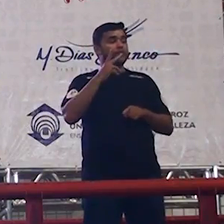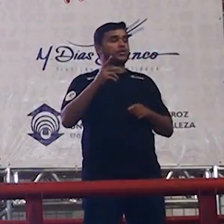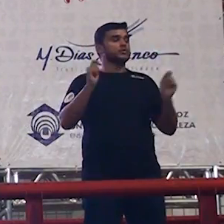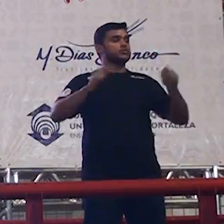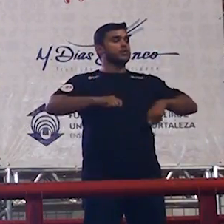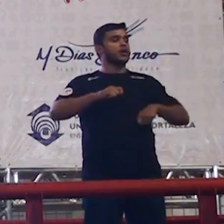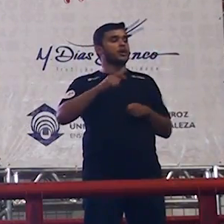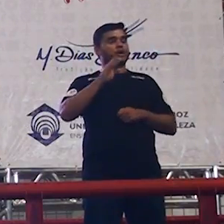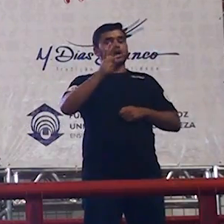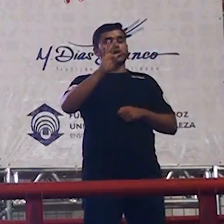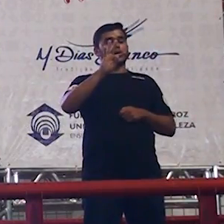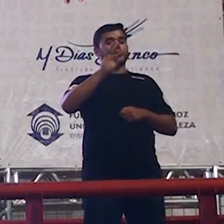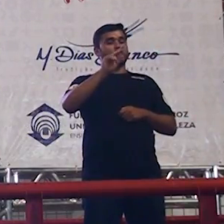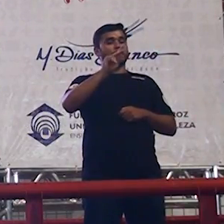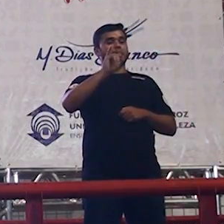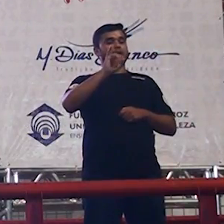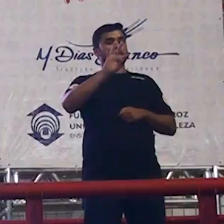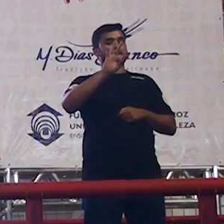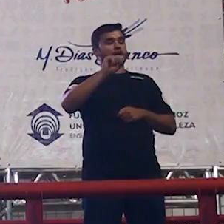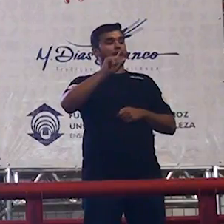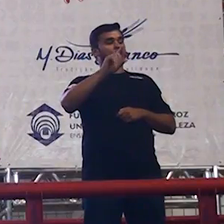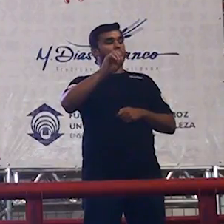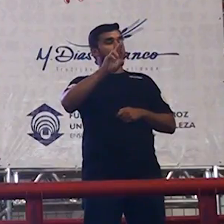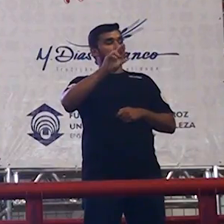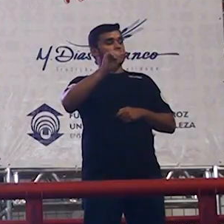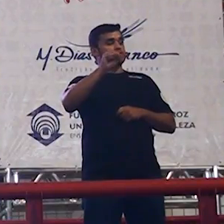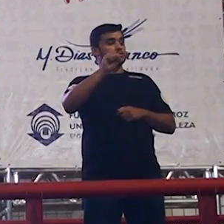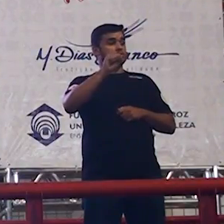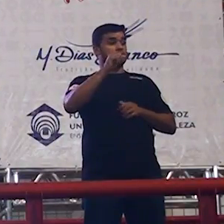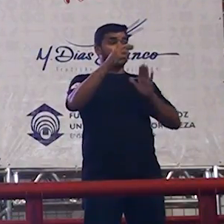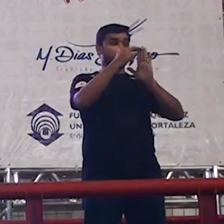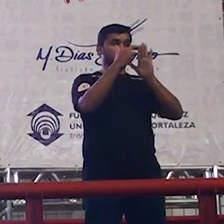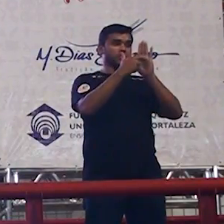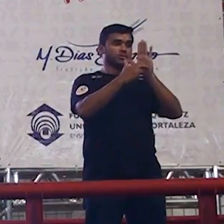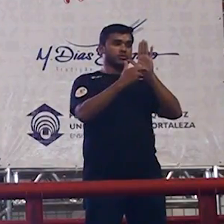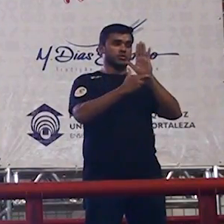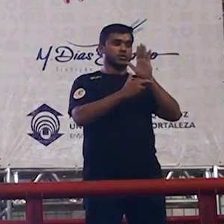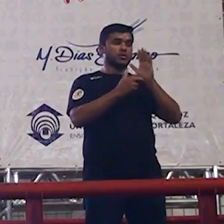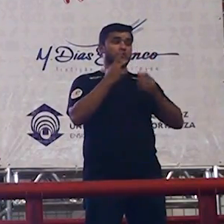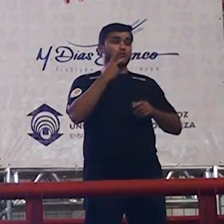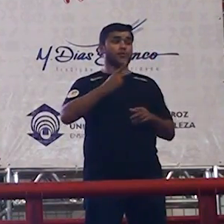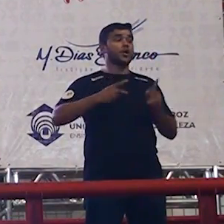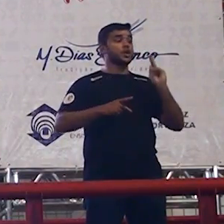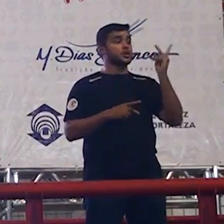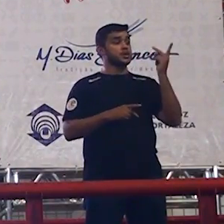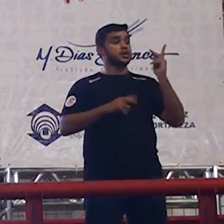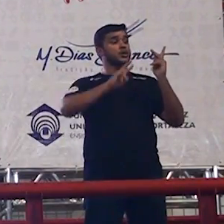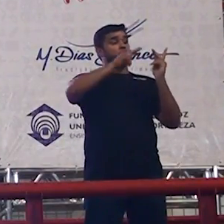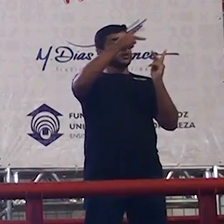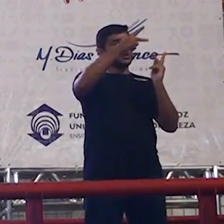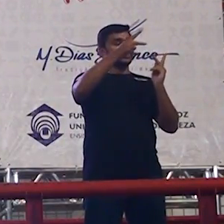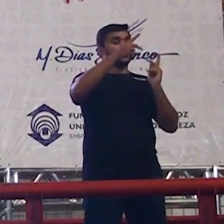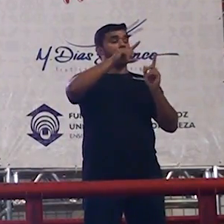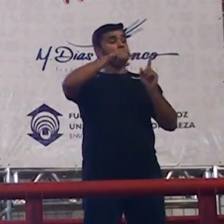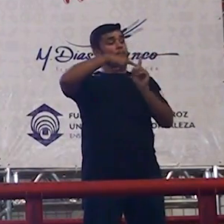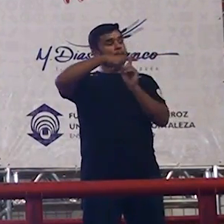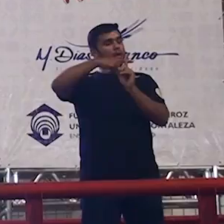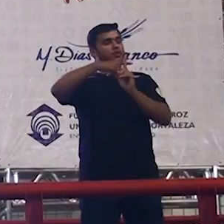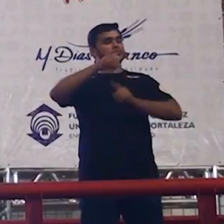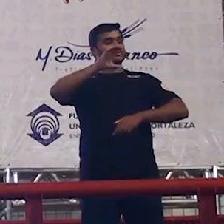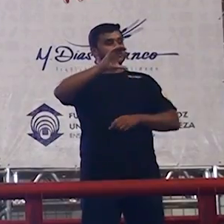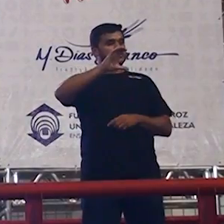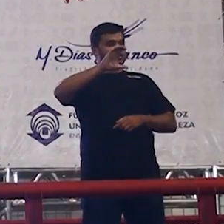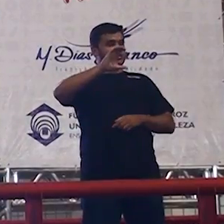de Pitágoras. A hipotenusa ao quadrado é igual à soma do quadrado dos